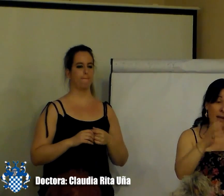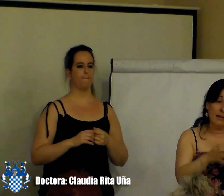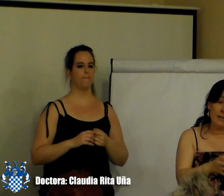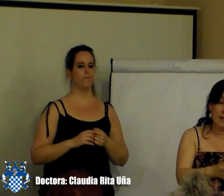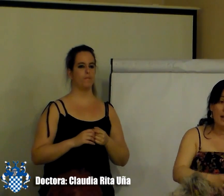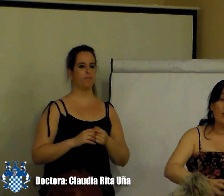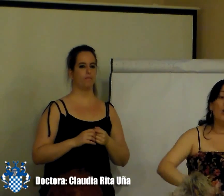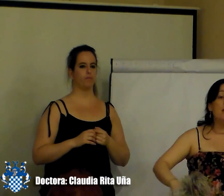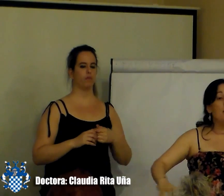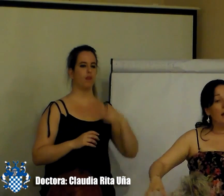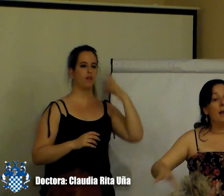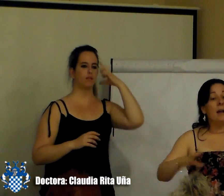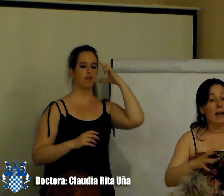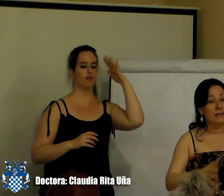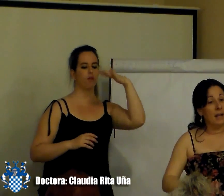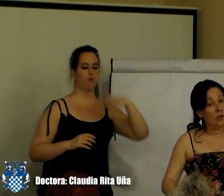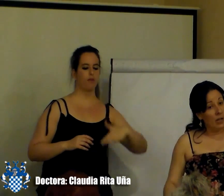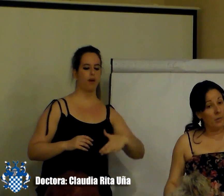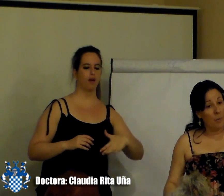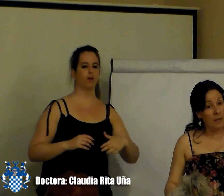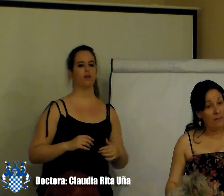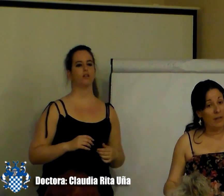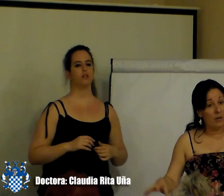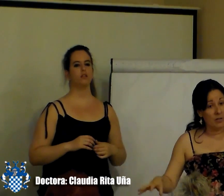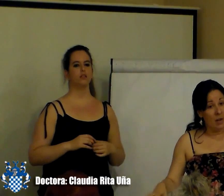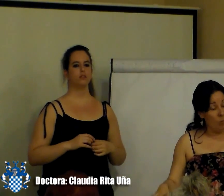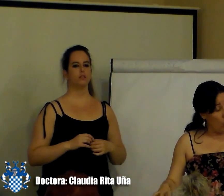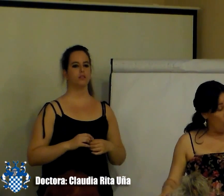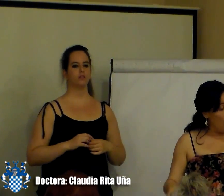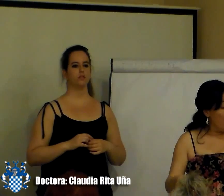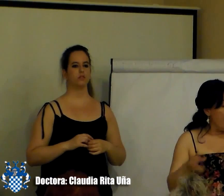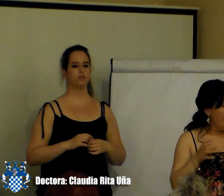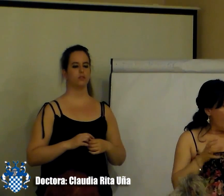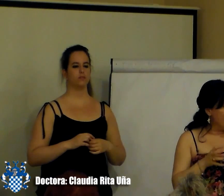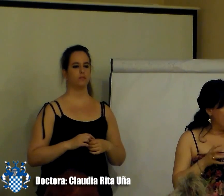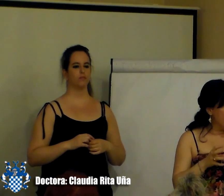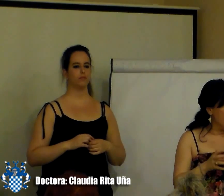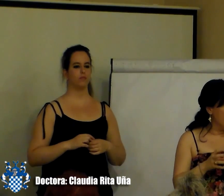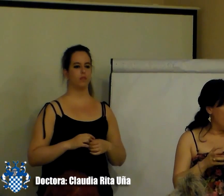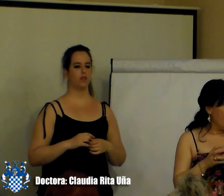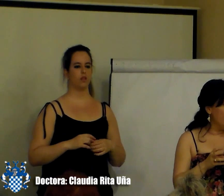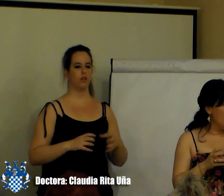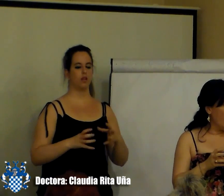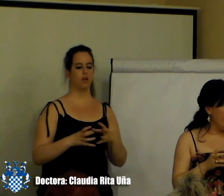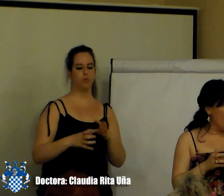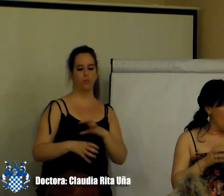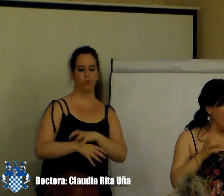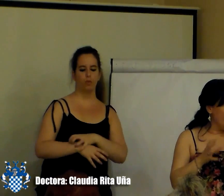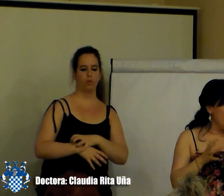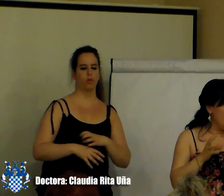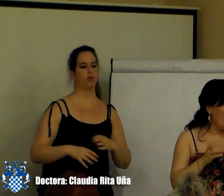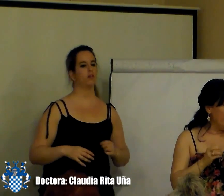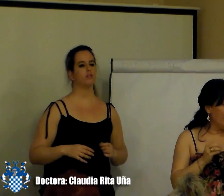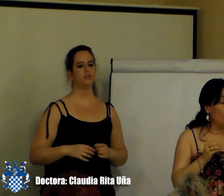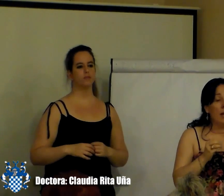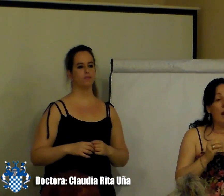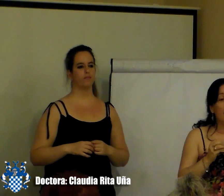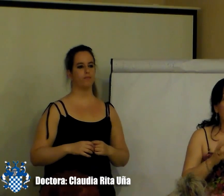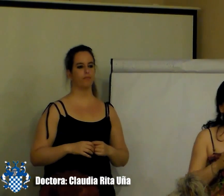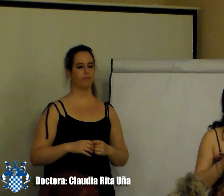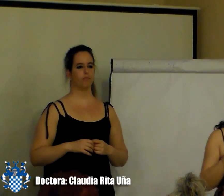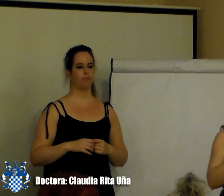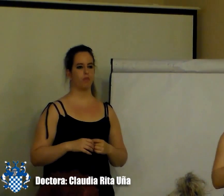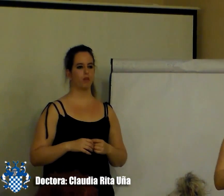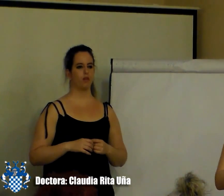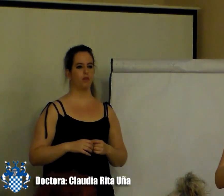que bajan del cerebro y van hacia los nervios periféricos y al músculo, a ese nivel hay un mecanismo